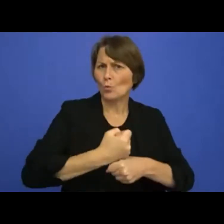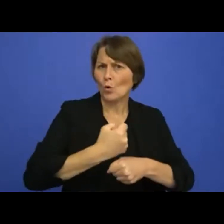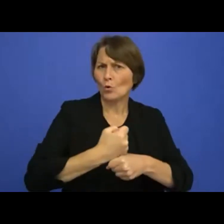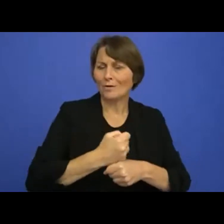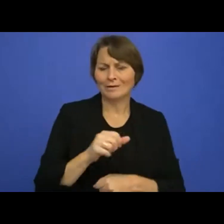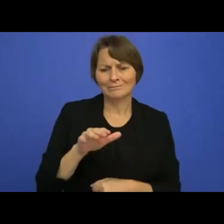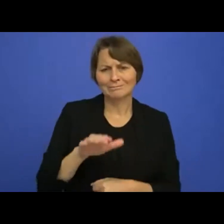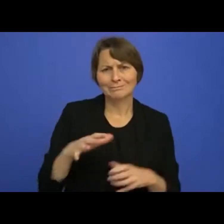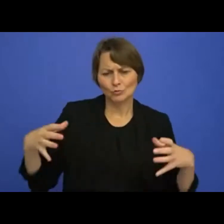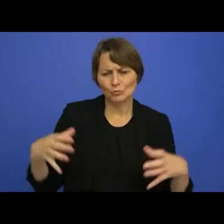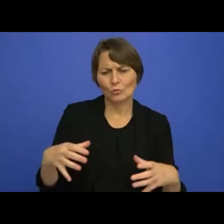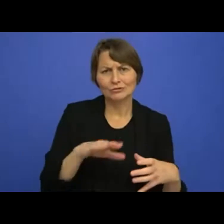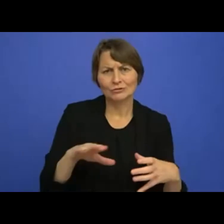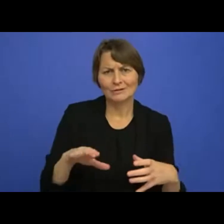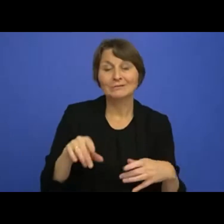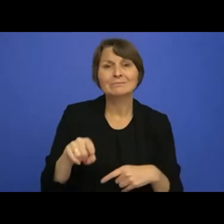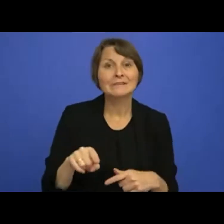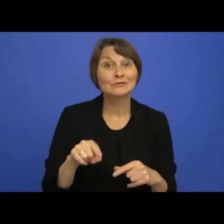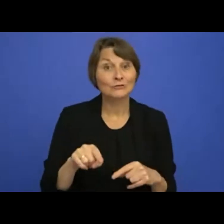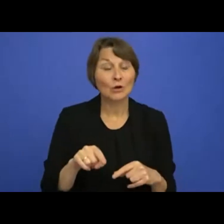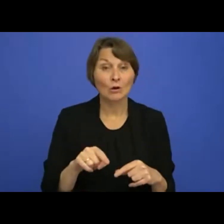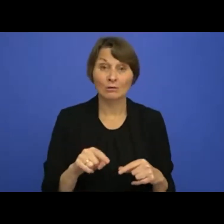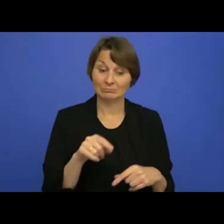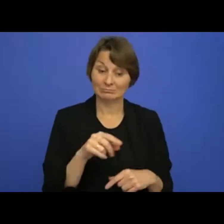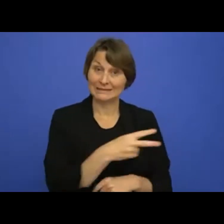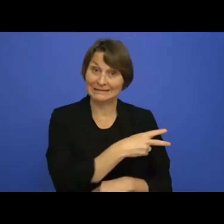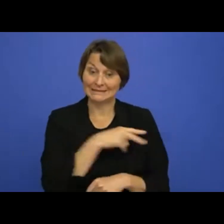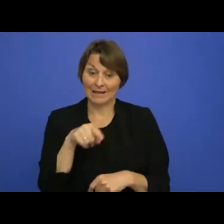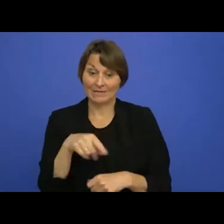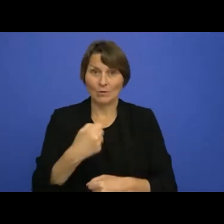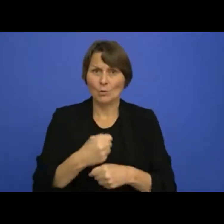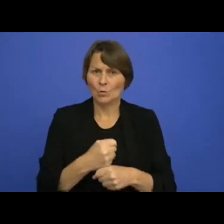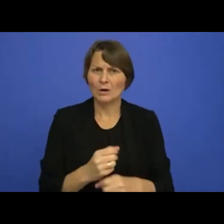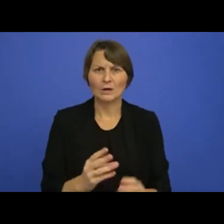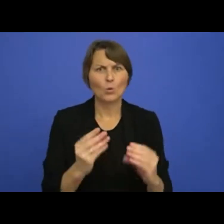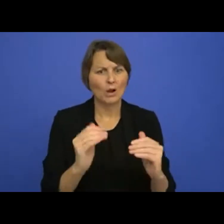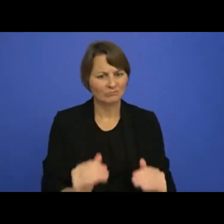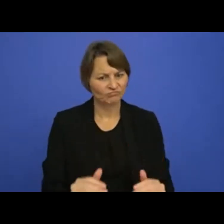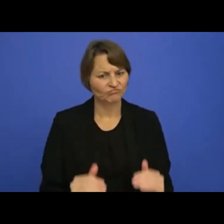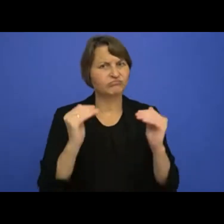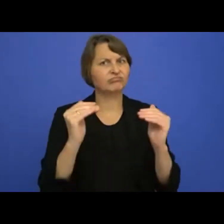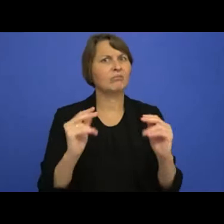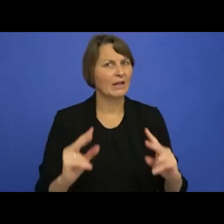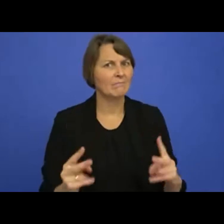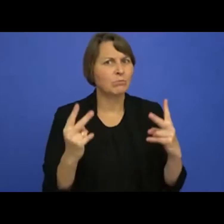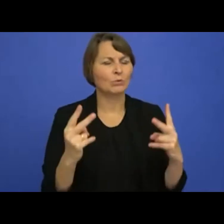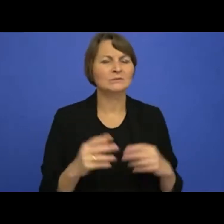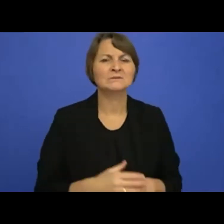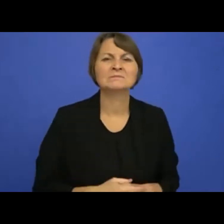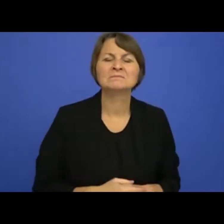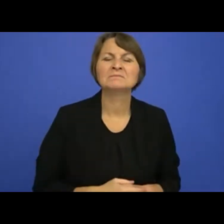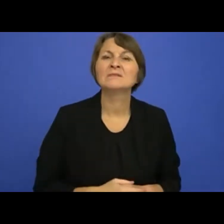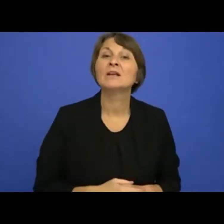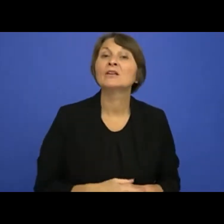les personnels, ceux qui sont en première ligne de l'éducation. On sait que c'est essentiel. Et le